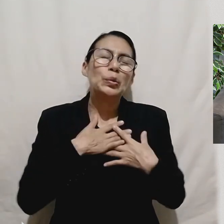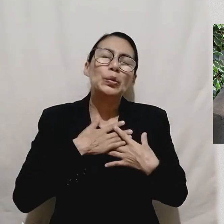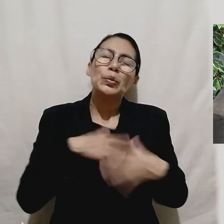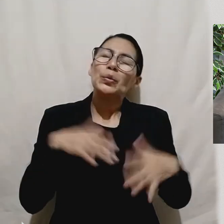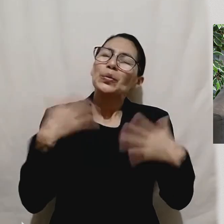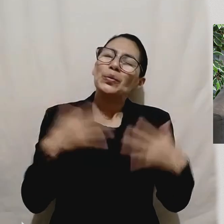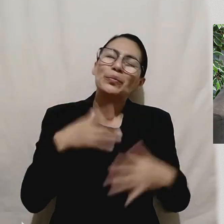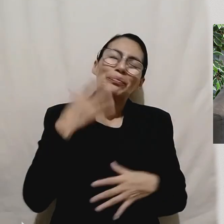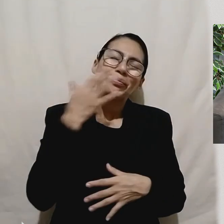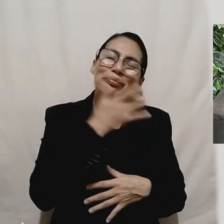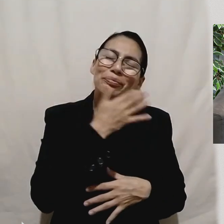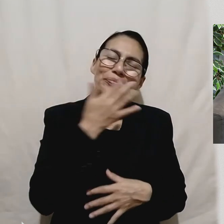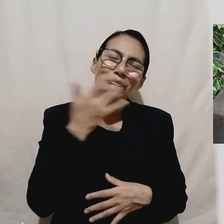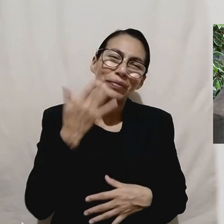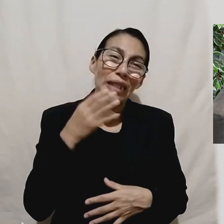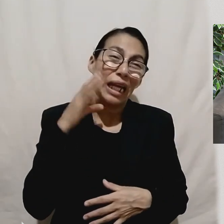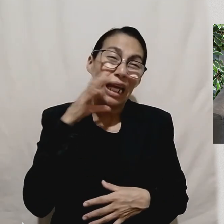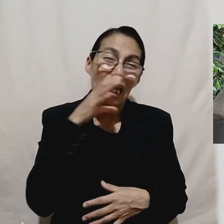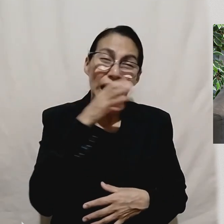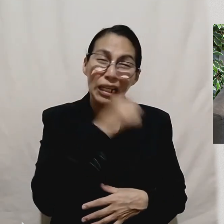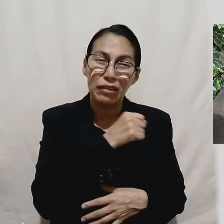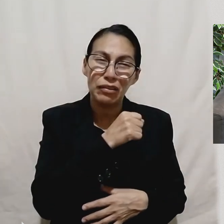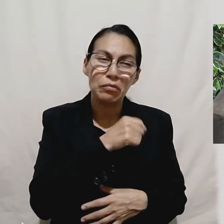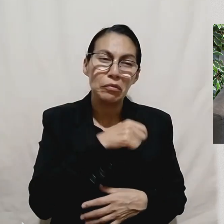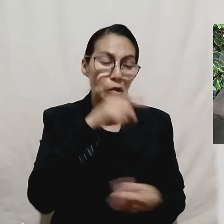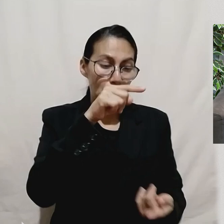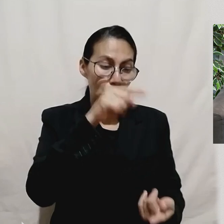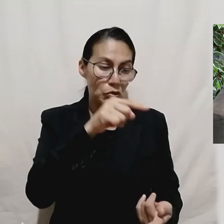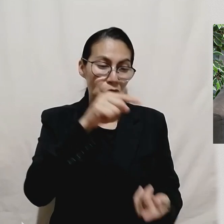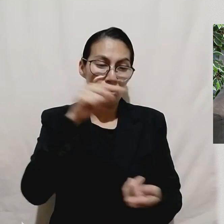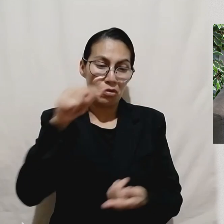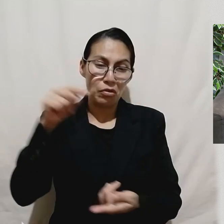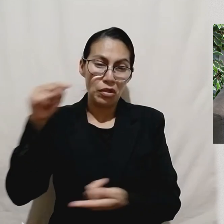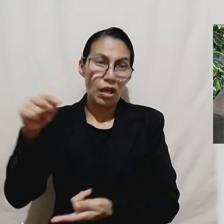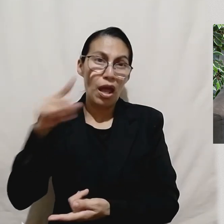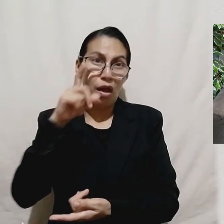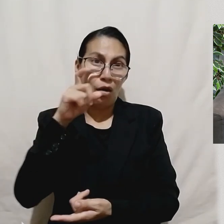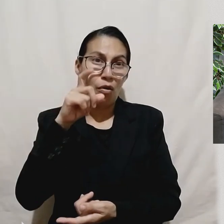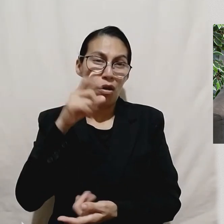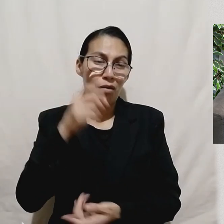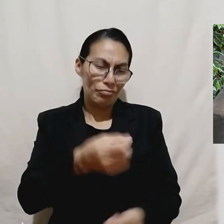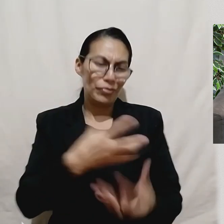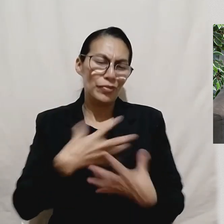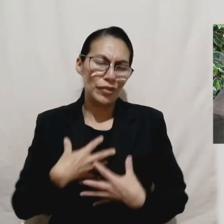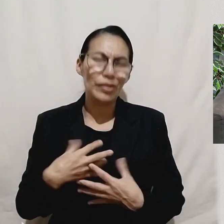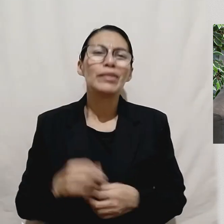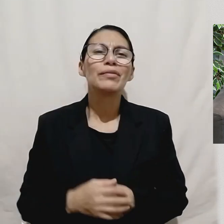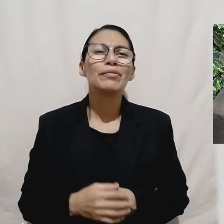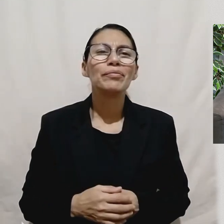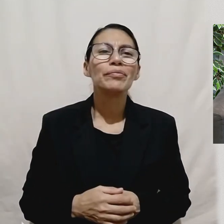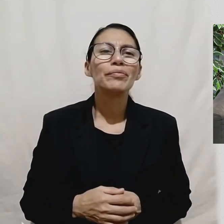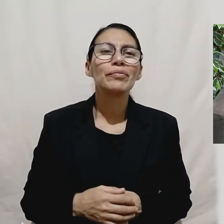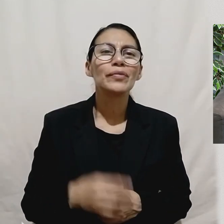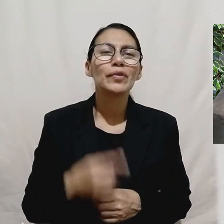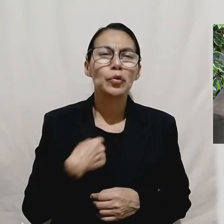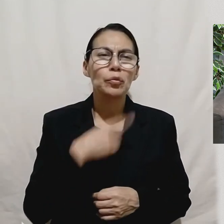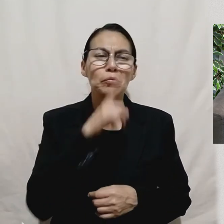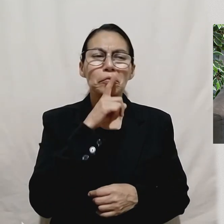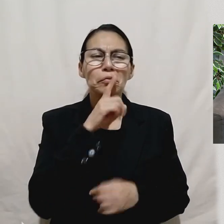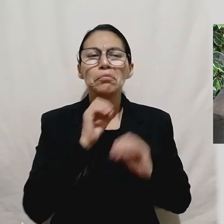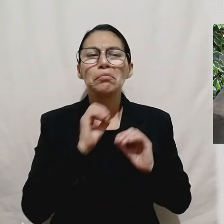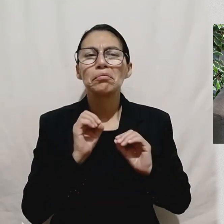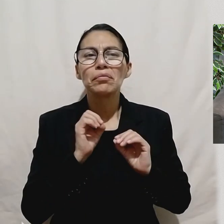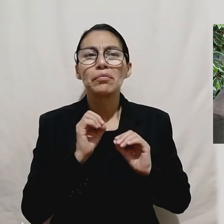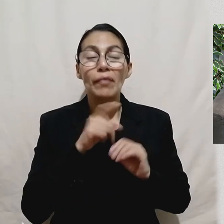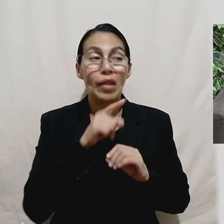bastante con ese calor entonces nos regaló botellas de agua y ella sin saber nada nosotros no le dijimos nada pero